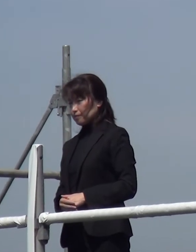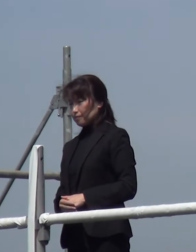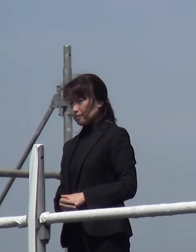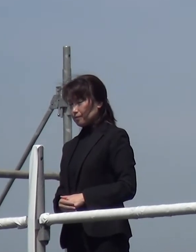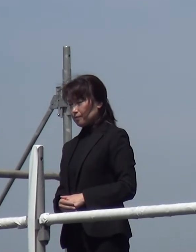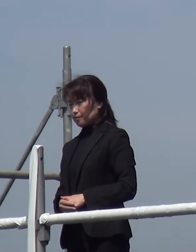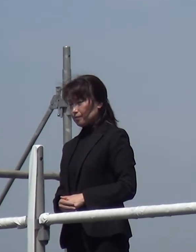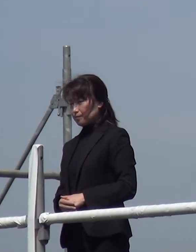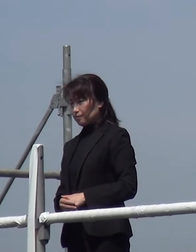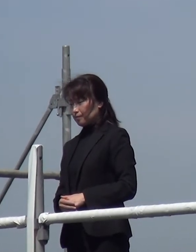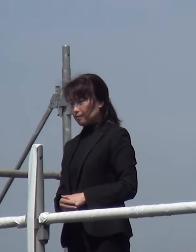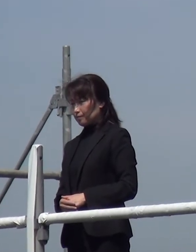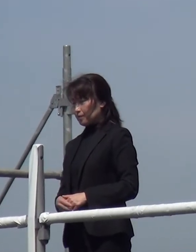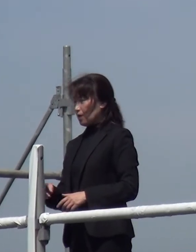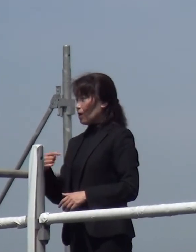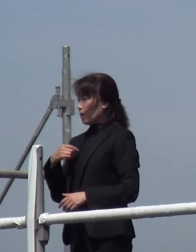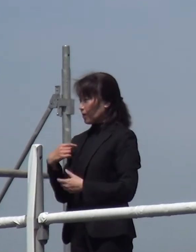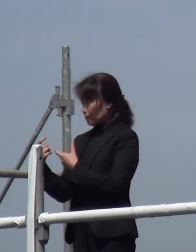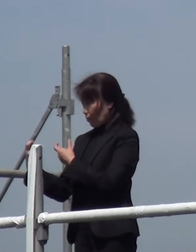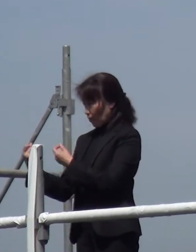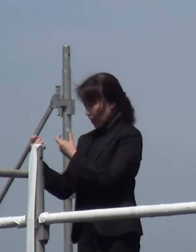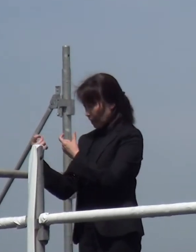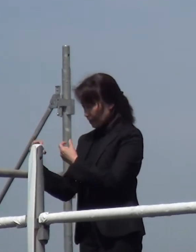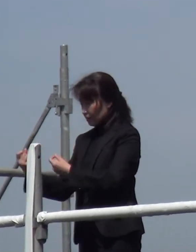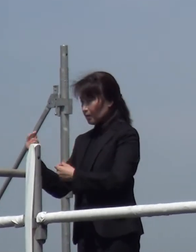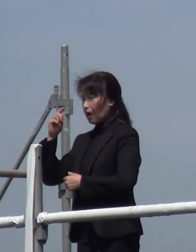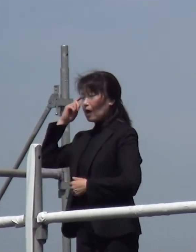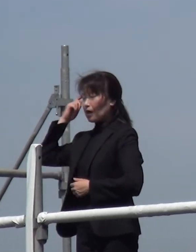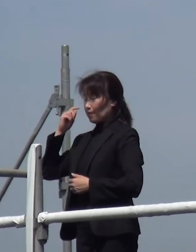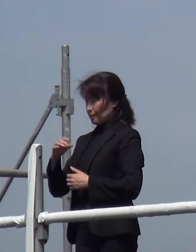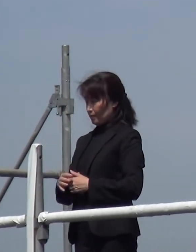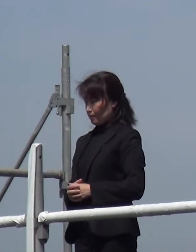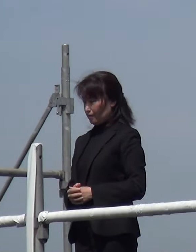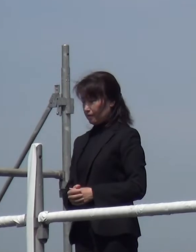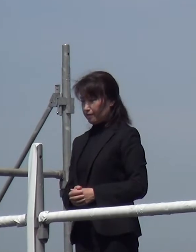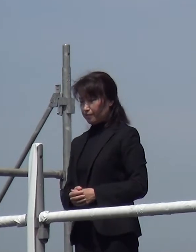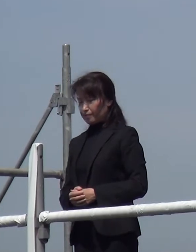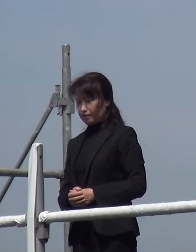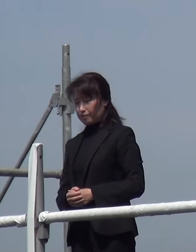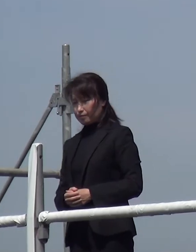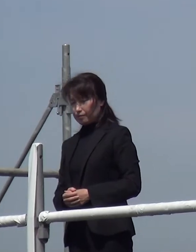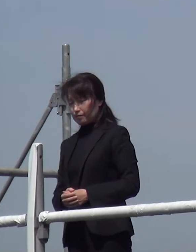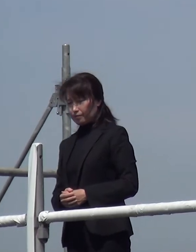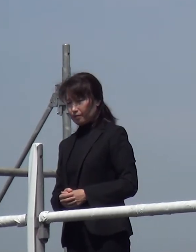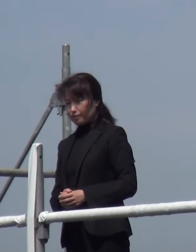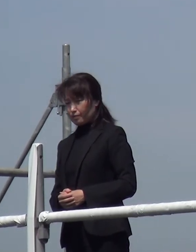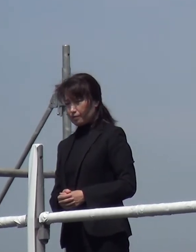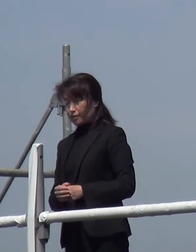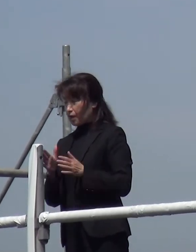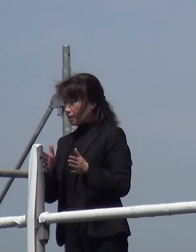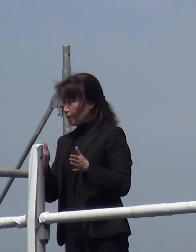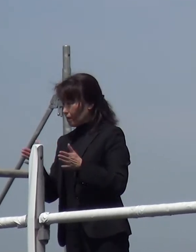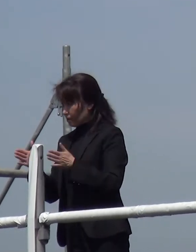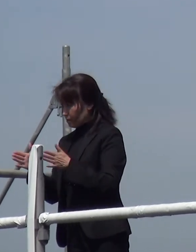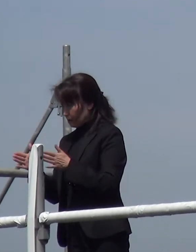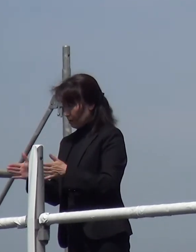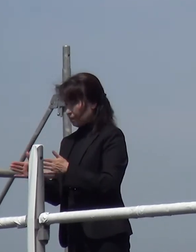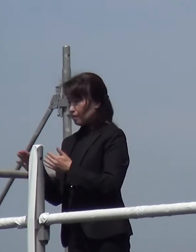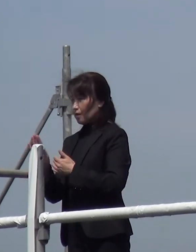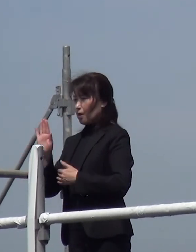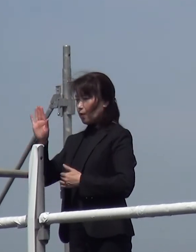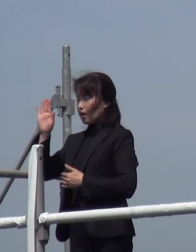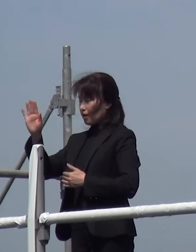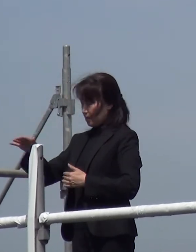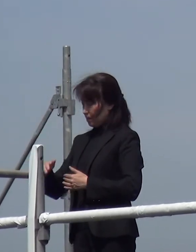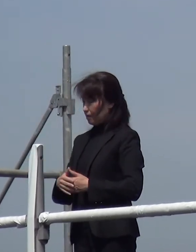、私自身もそれを考えたということであります。さてこのようにあ